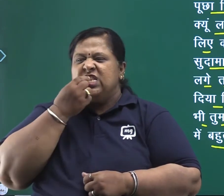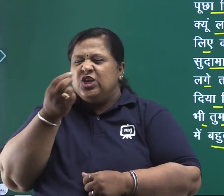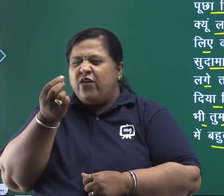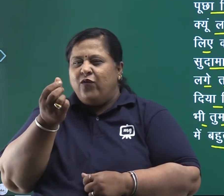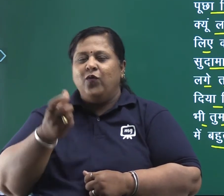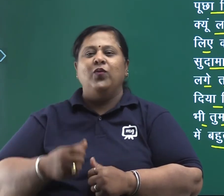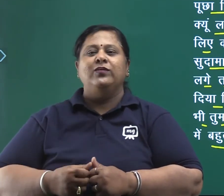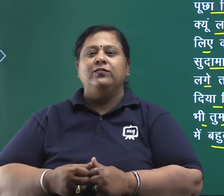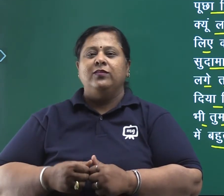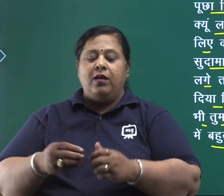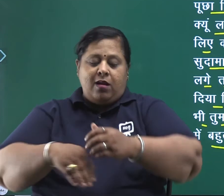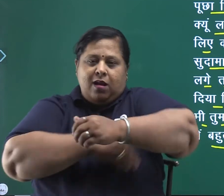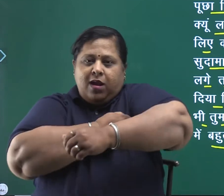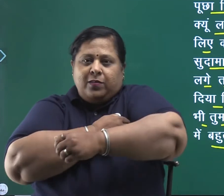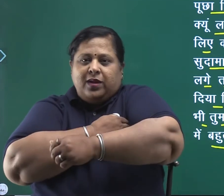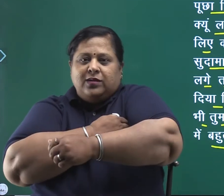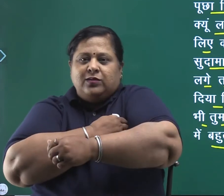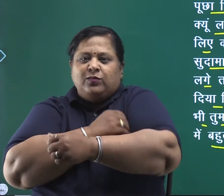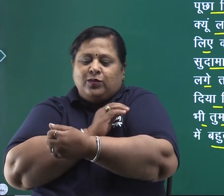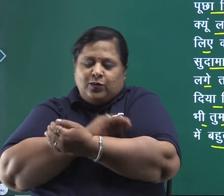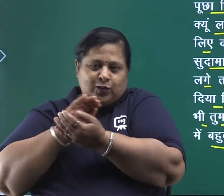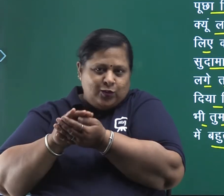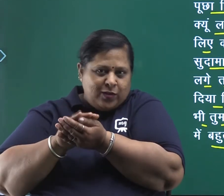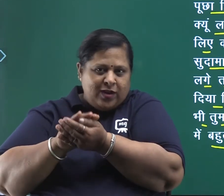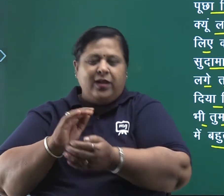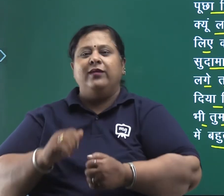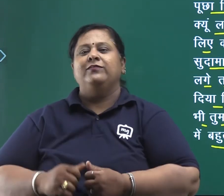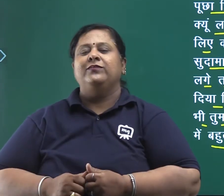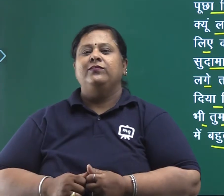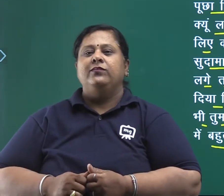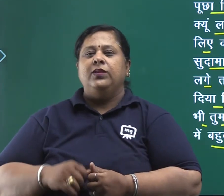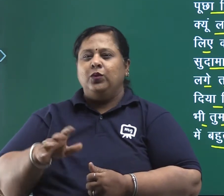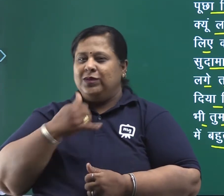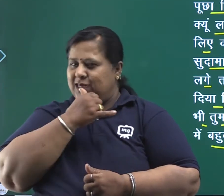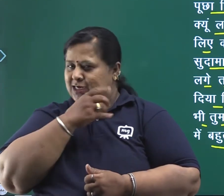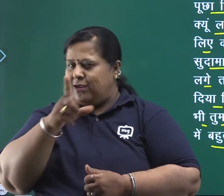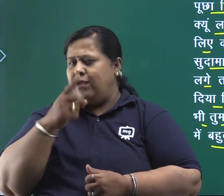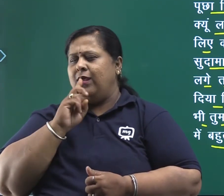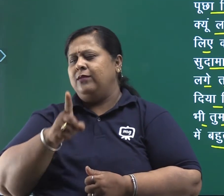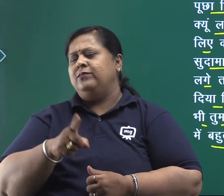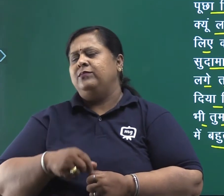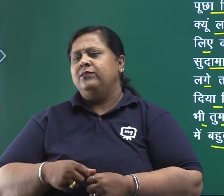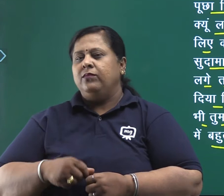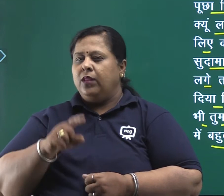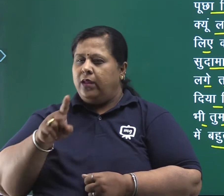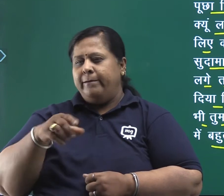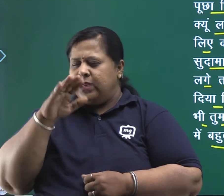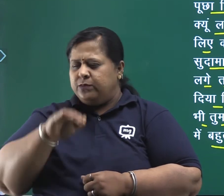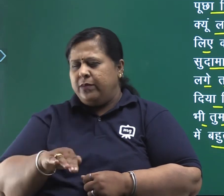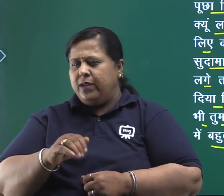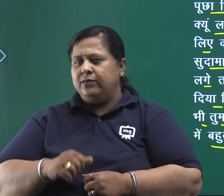चावलों को कांख में छुपाने लगे। तो श्री कृष्ण ने कहा कि बचपन